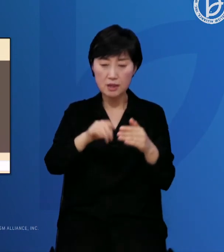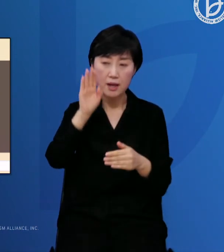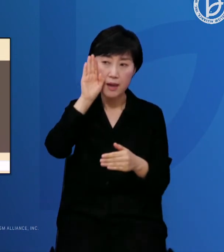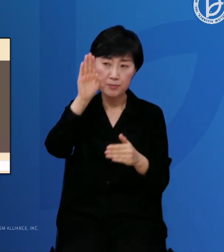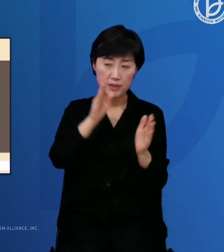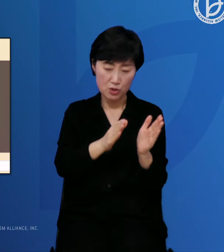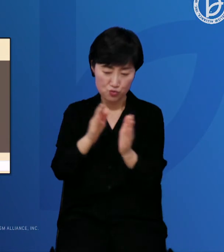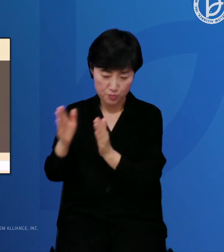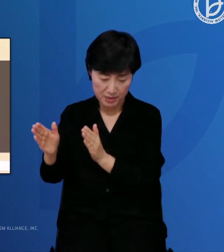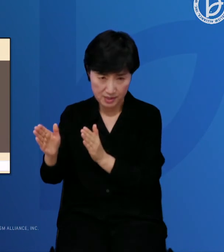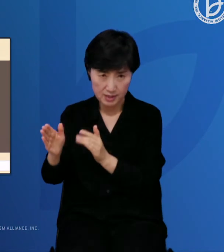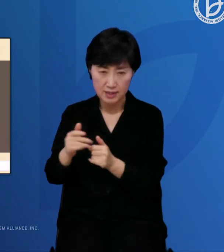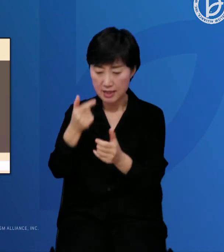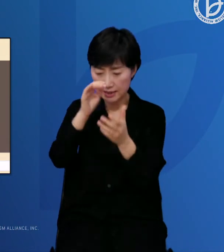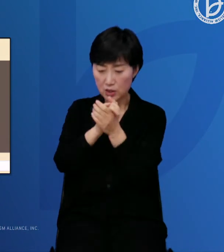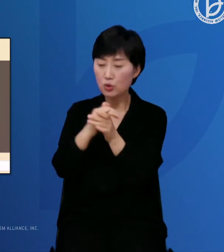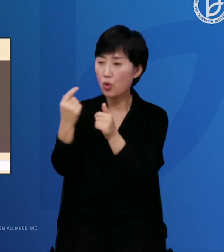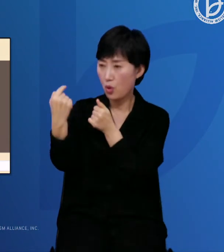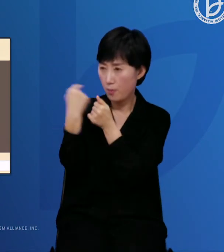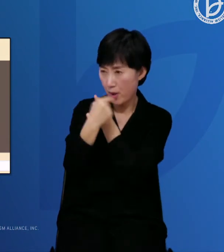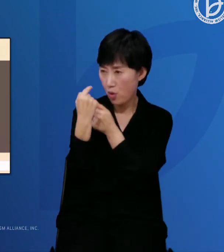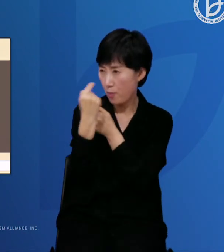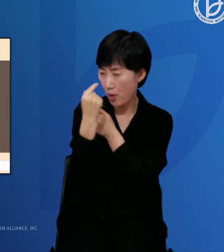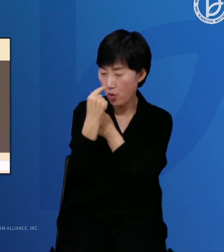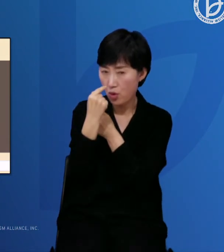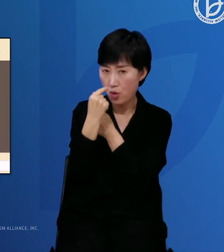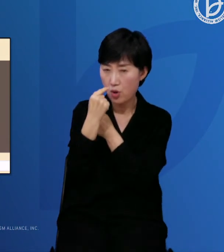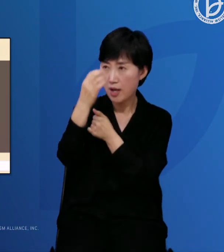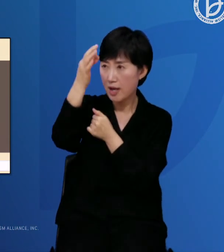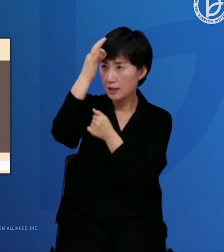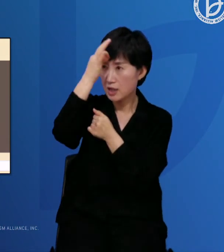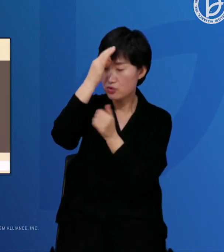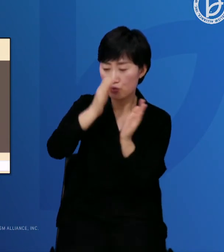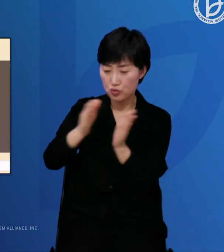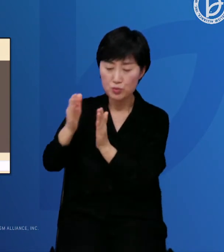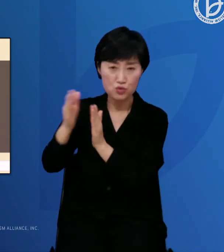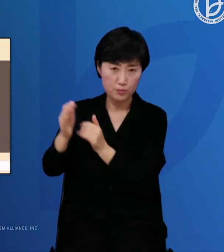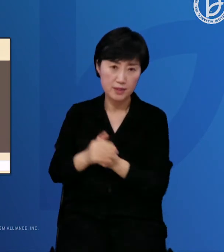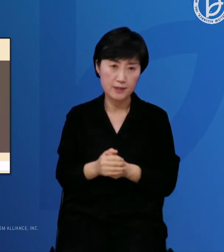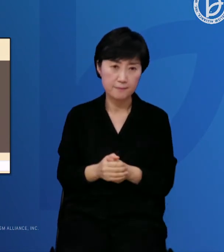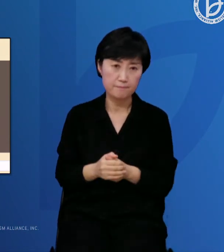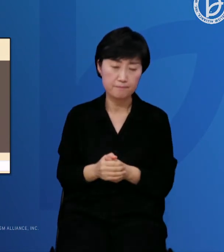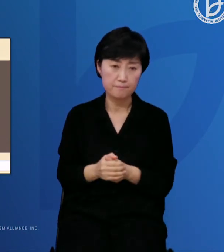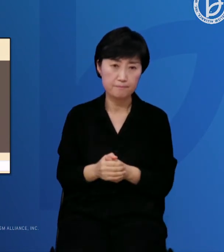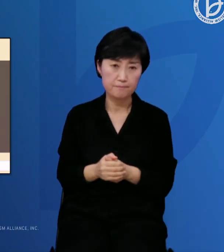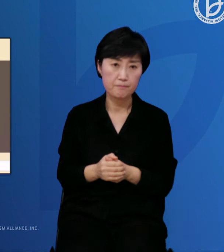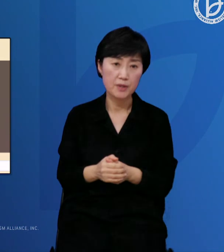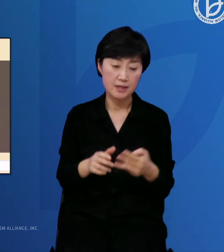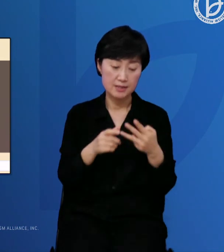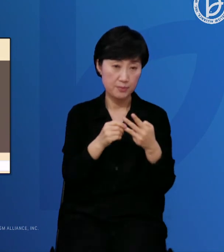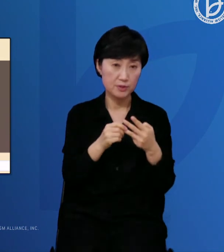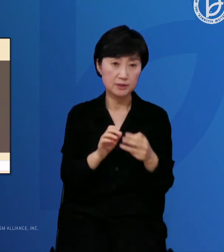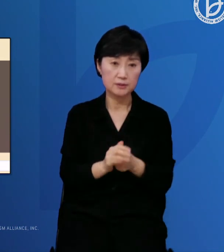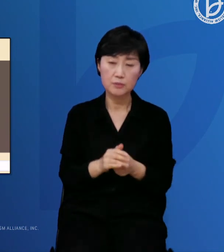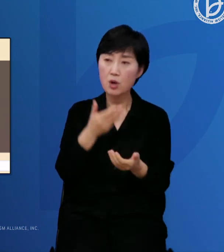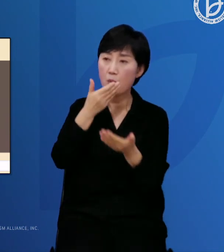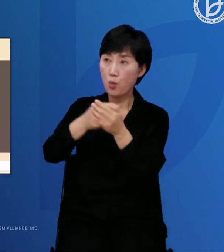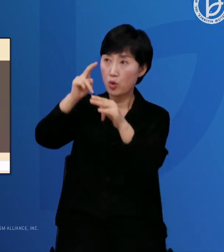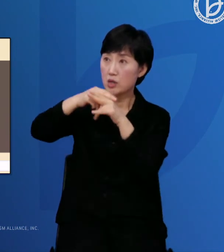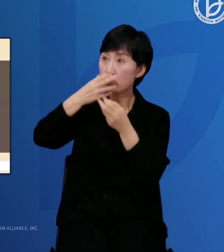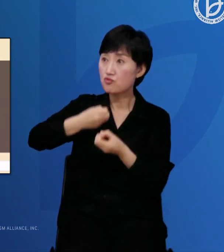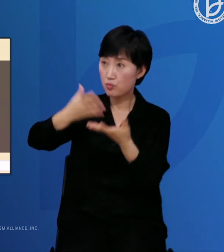달란트 캠프를 해야 한다고 말했습니다. 마지막으로 하나님은 보좌의 축복으로 나의 경제에 함께